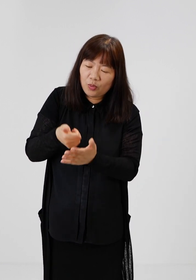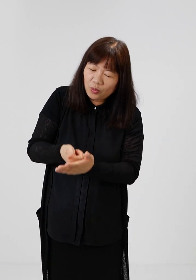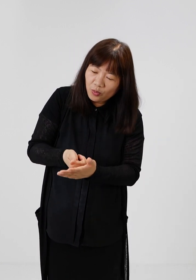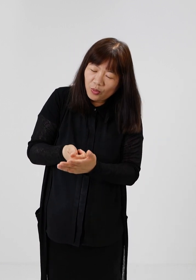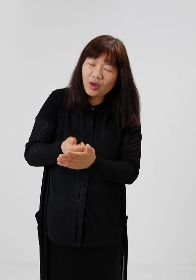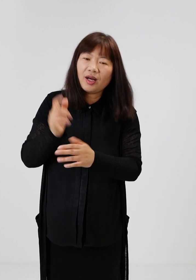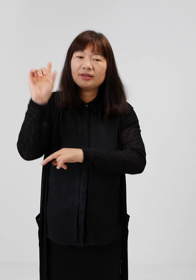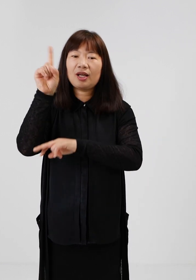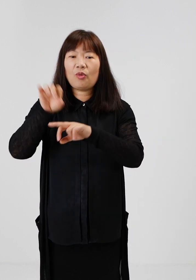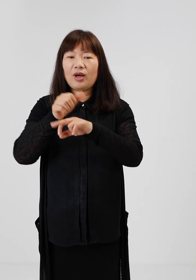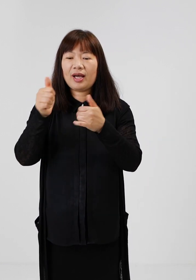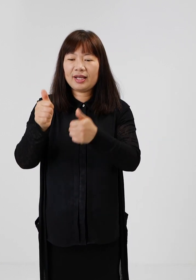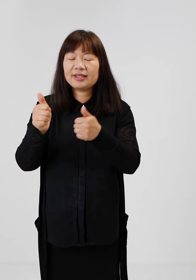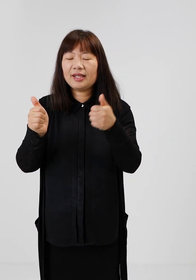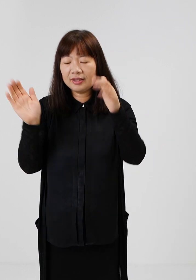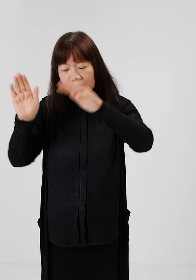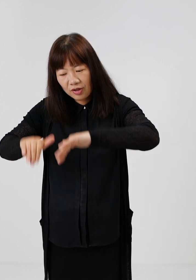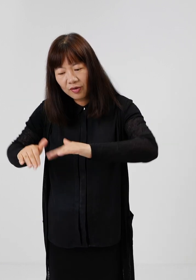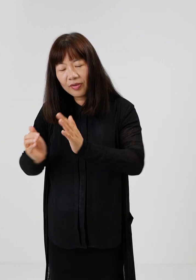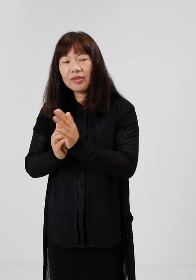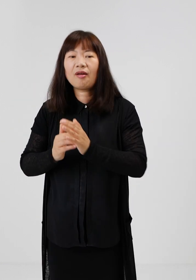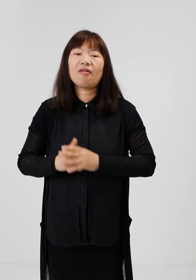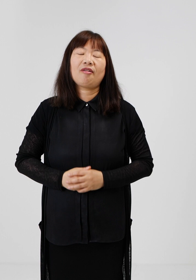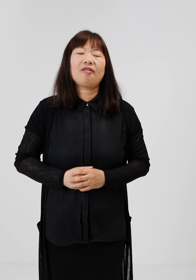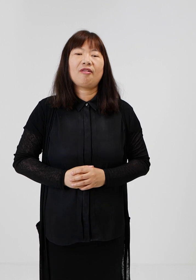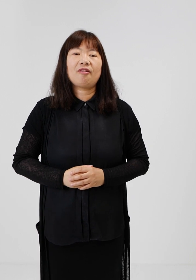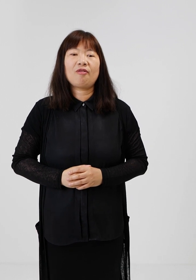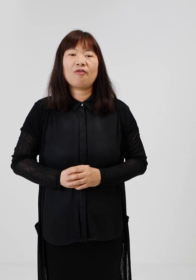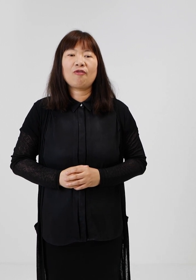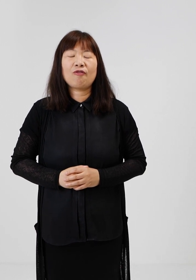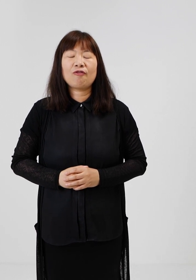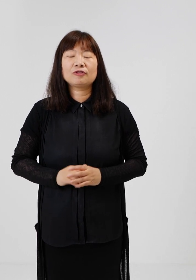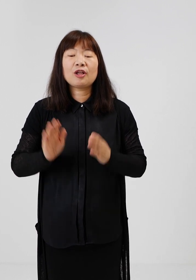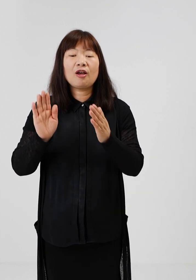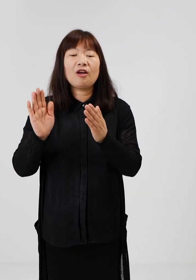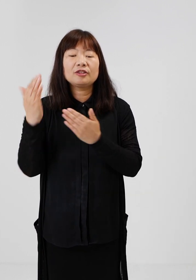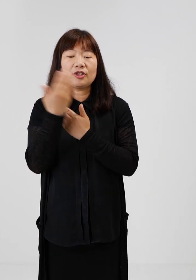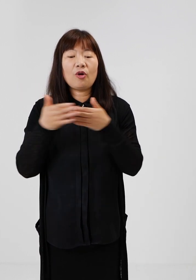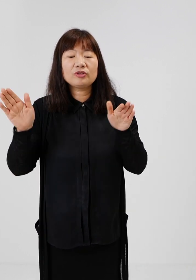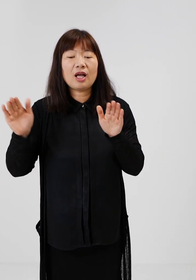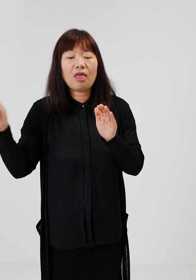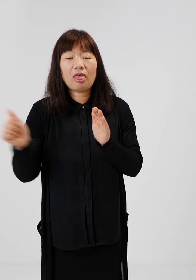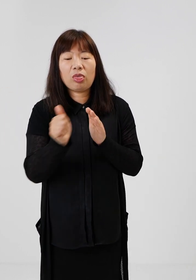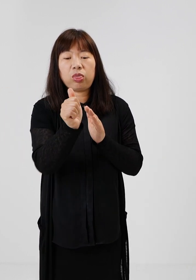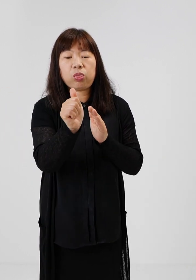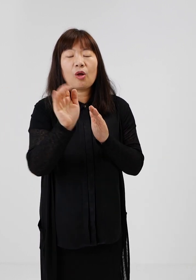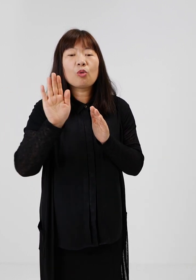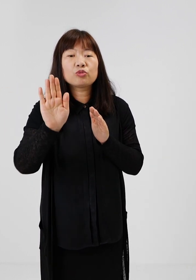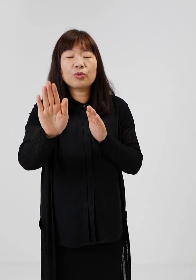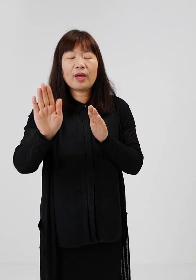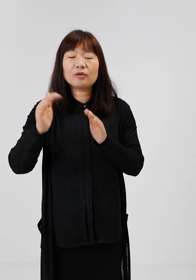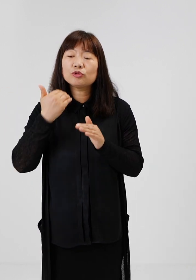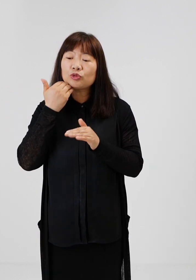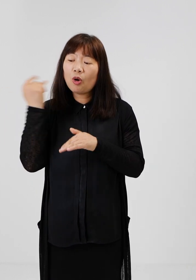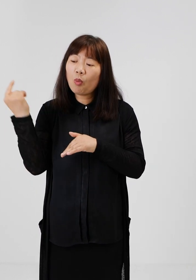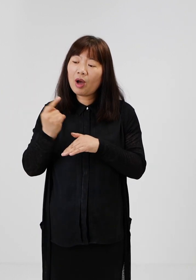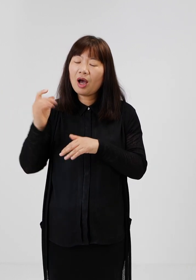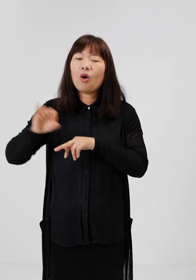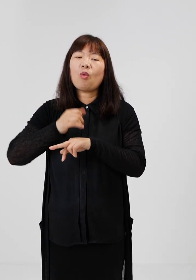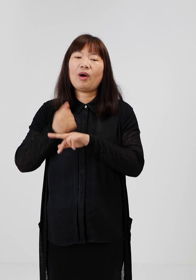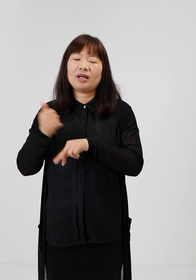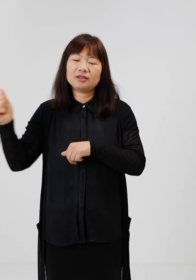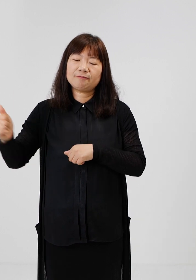대고 다윗에게 절하매. 보니까 그 위에 왕이 올라온단 말이에요. 자기네 타작마당으로. 이거 얼마나